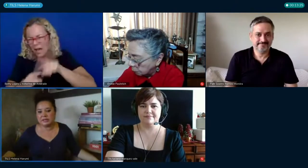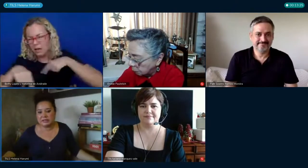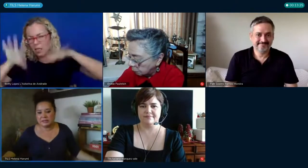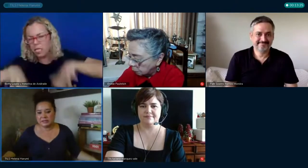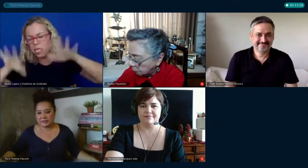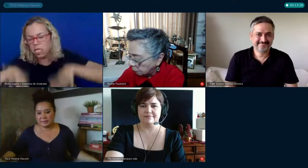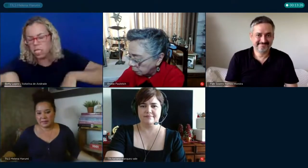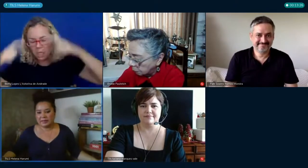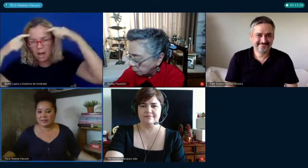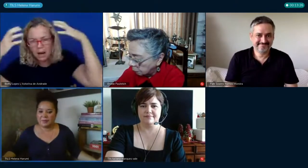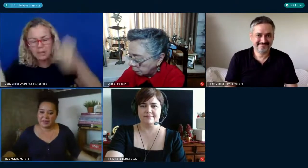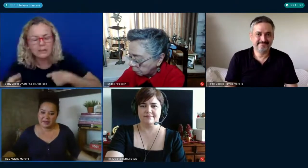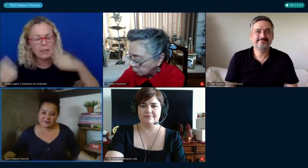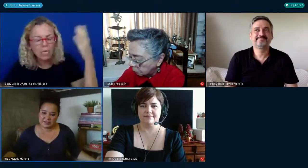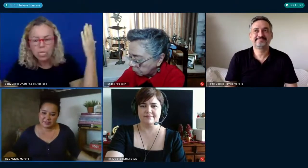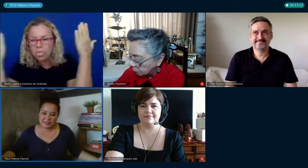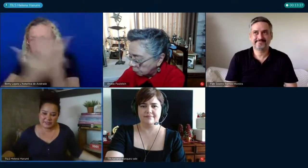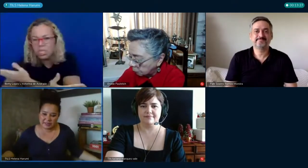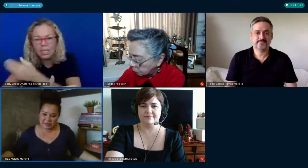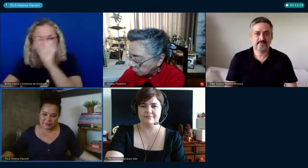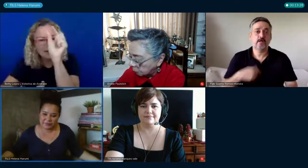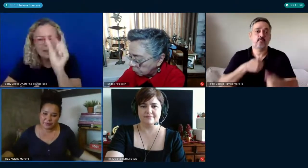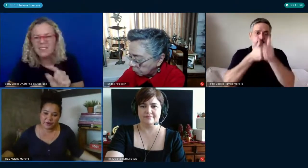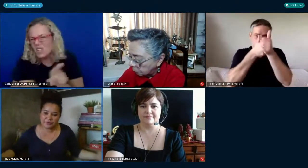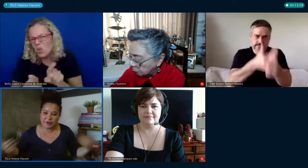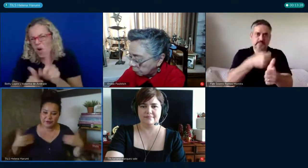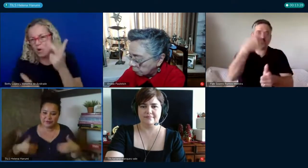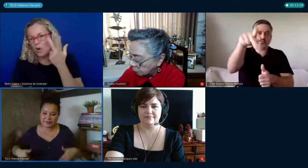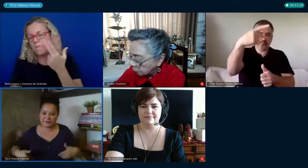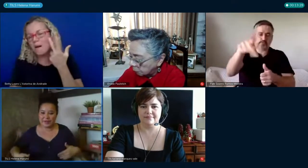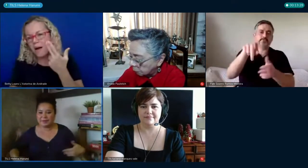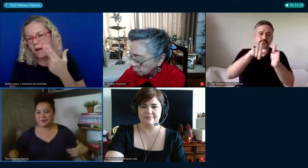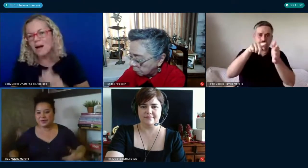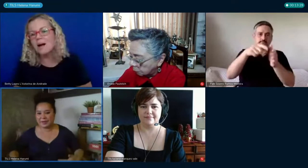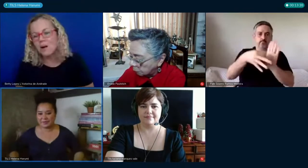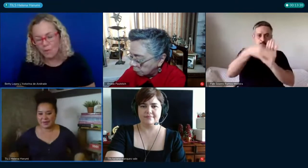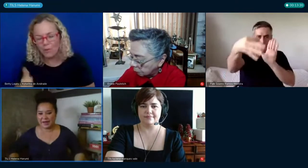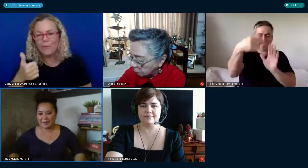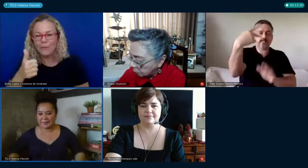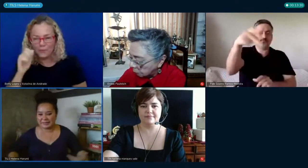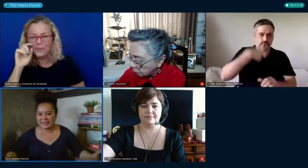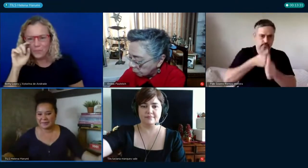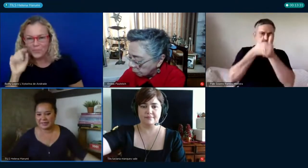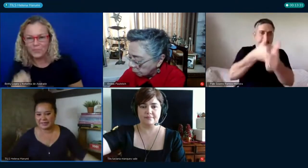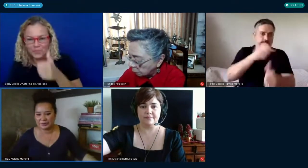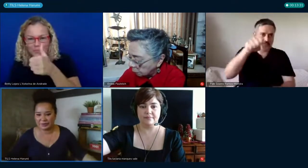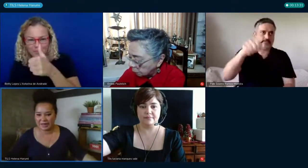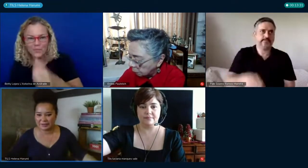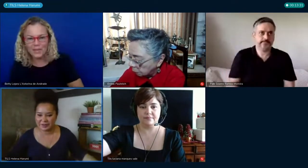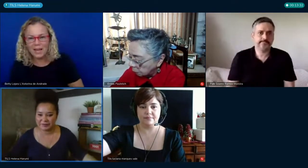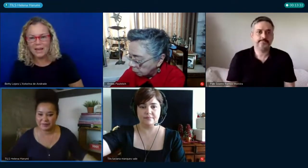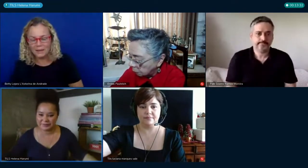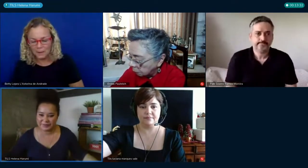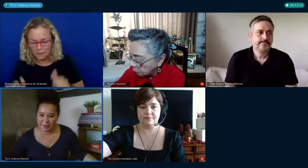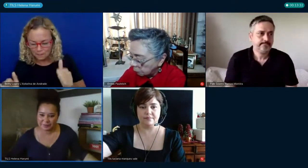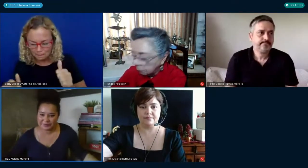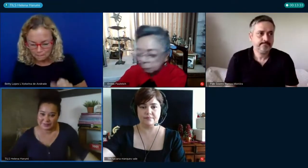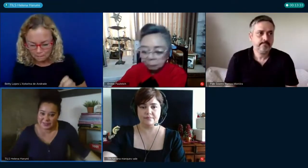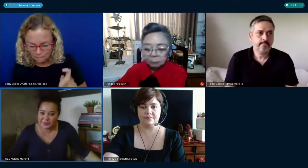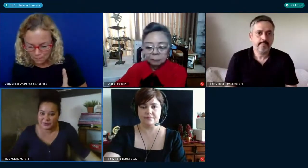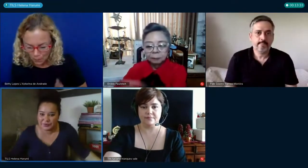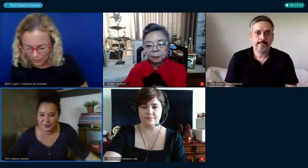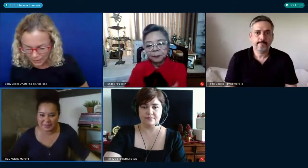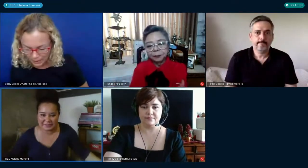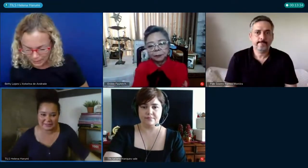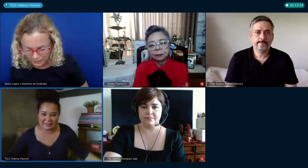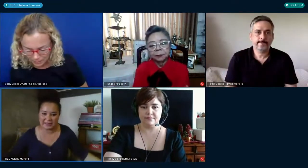formal. E também, às vezes, eu nem sei, quando eu fiz quando apresentei a minha tese de doutorado, também já faz um tempo, às